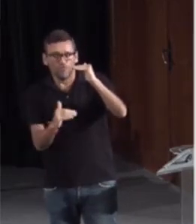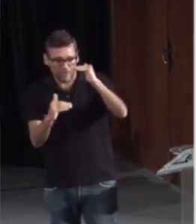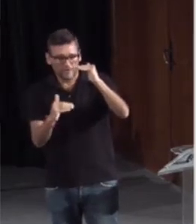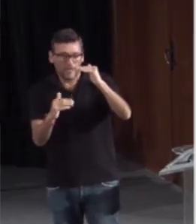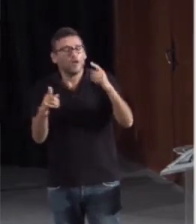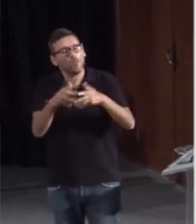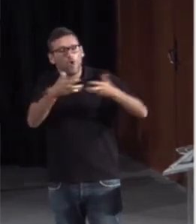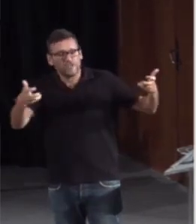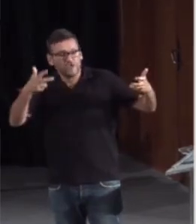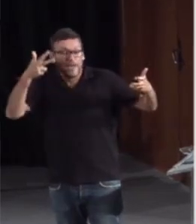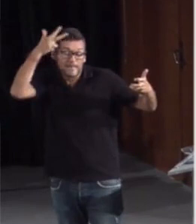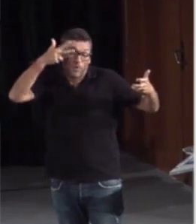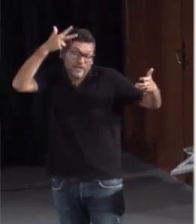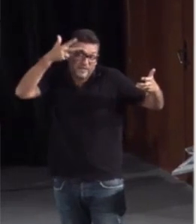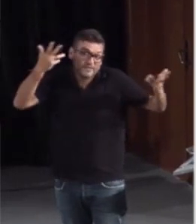oraciones subordinadas